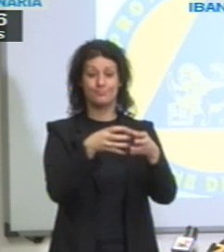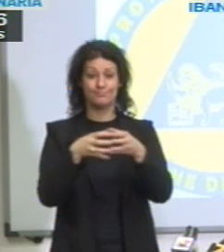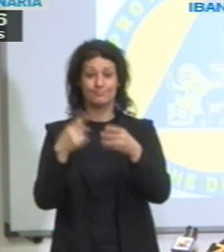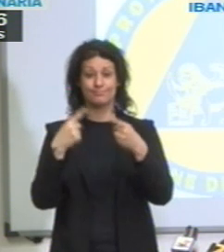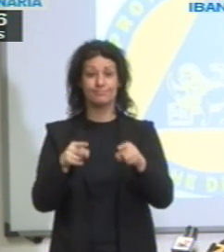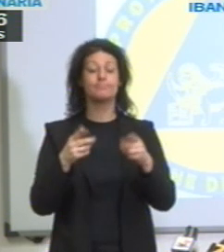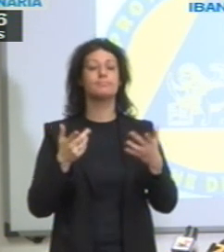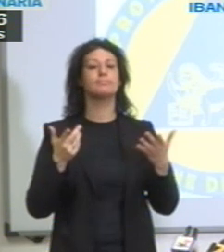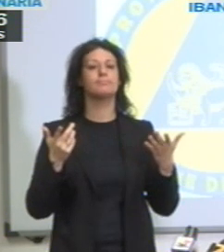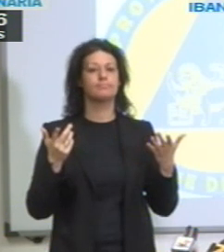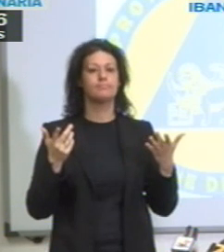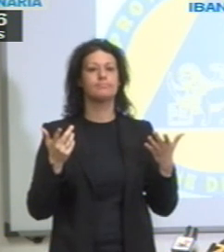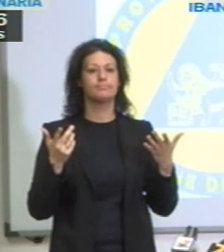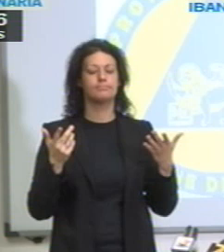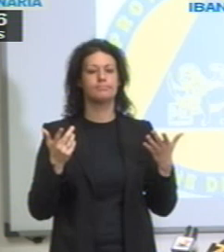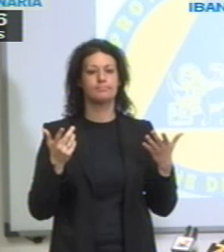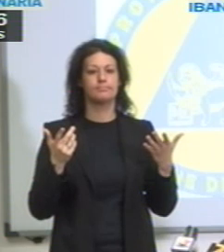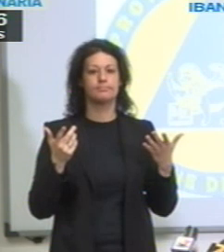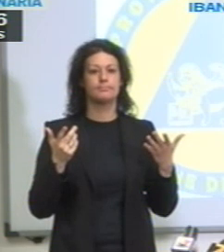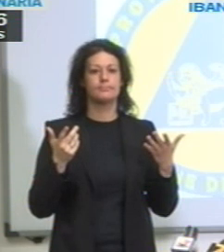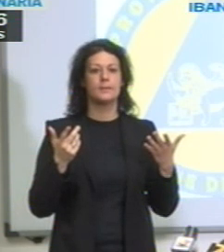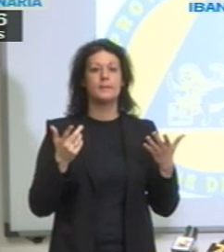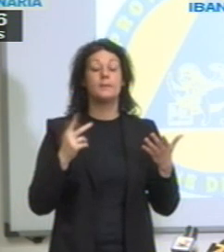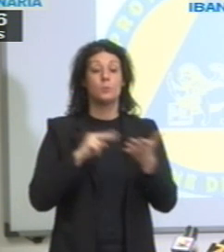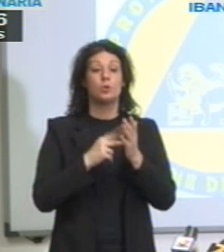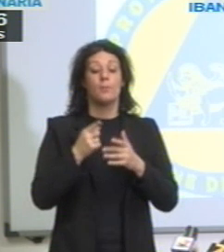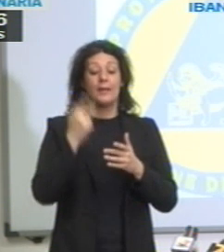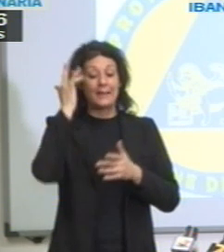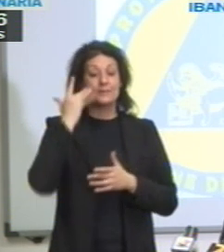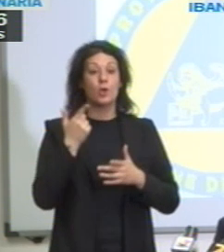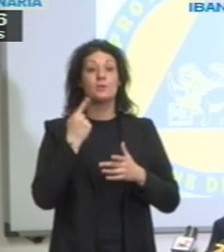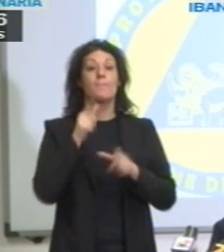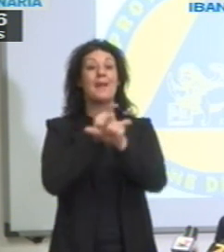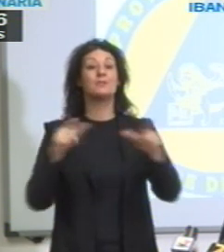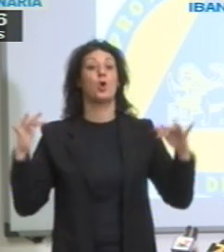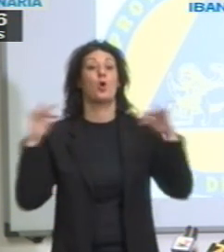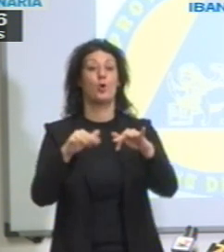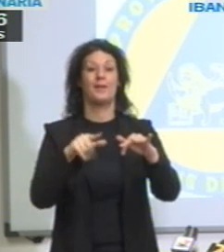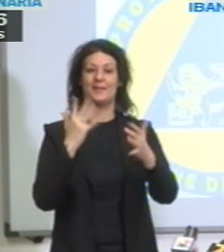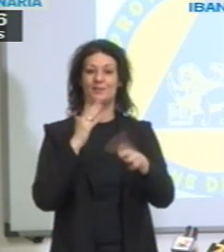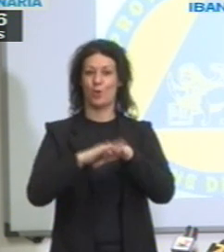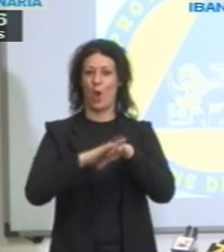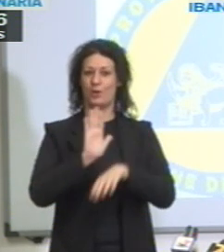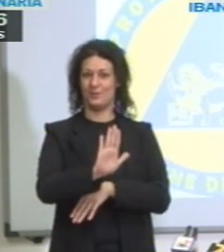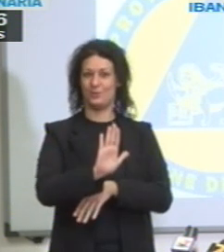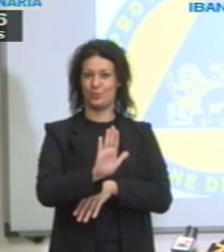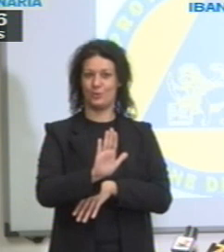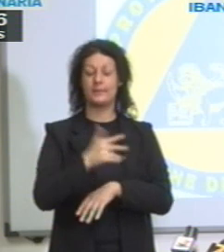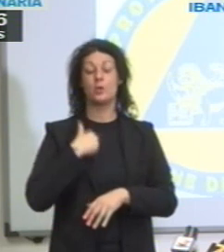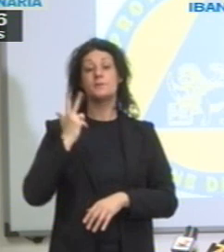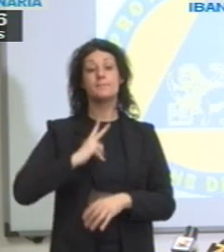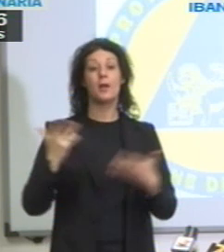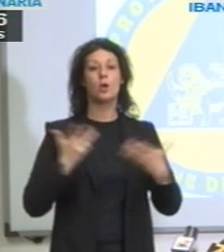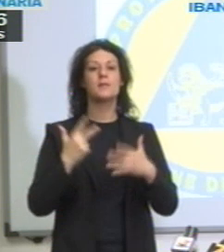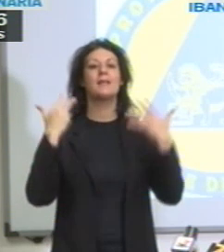della presenza della massa, no? dell'assembramento, dell'aggregazione di persone. Io spero che da dopo il 18 si riesca